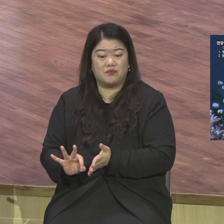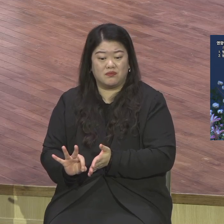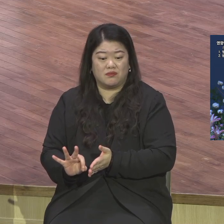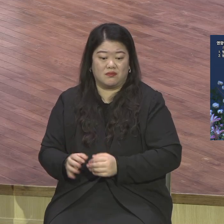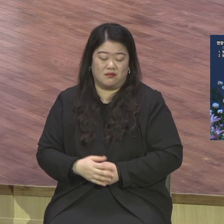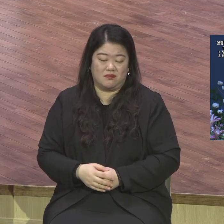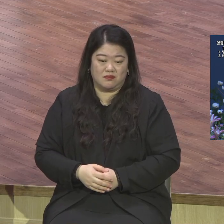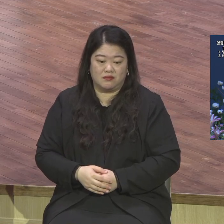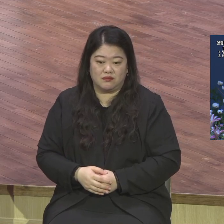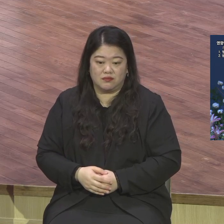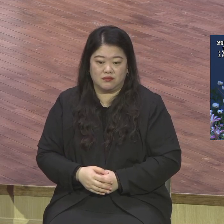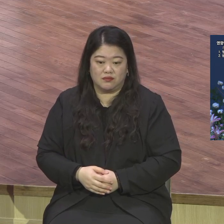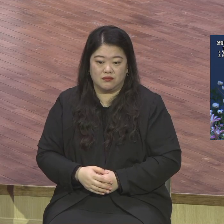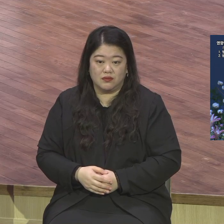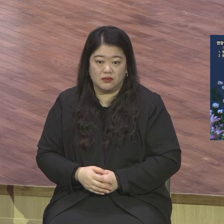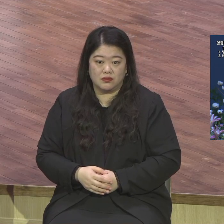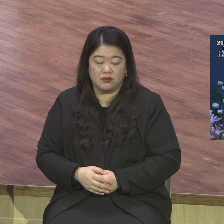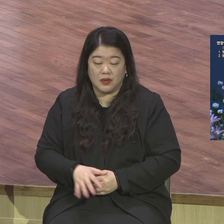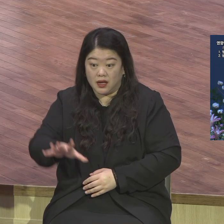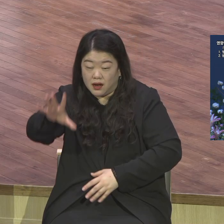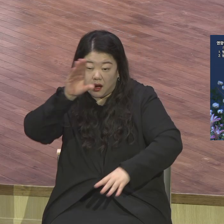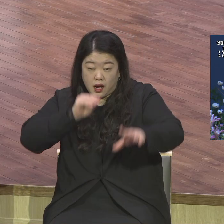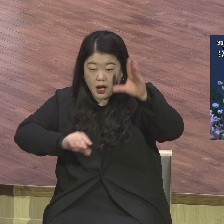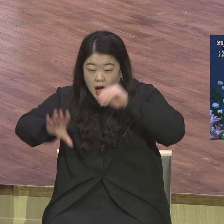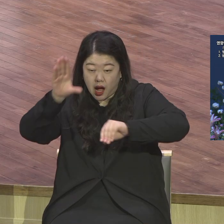그랬어요. 말하기는 더디하라.